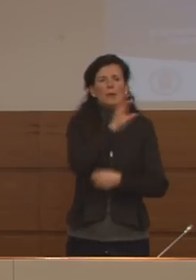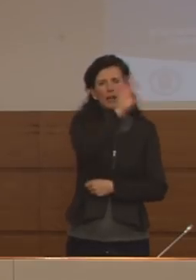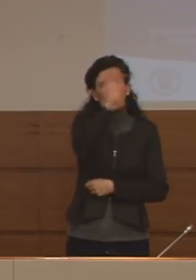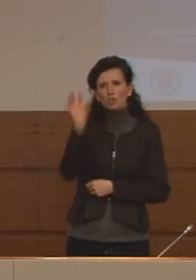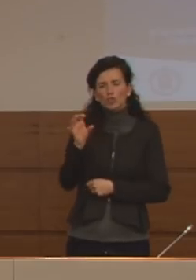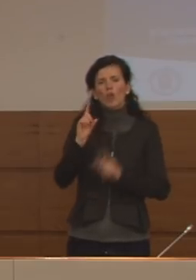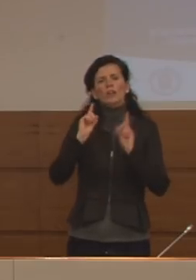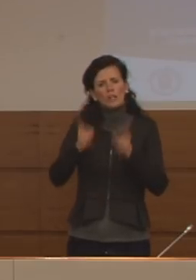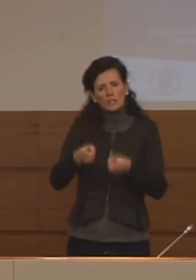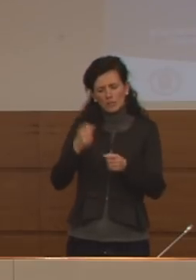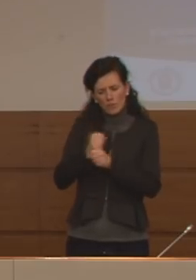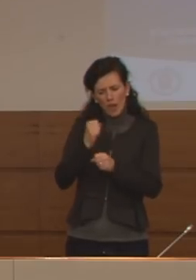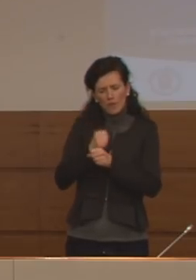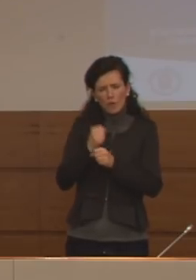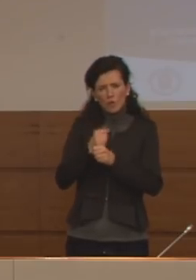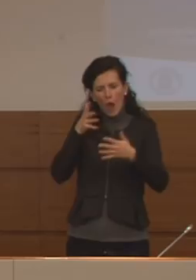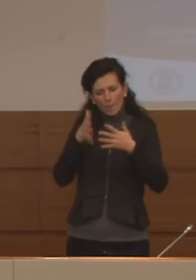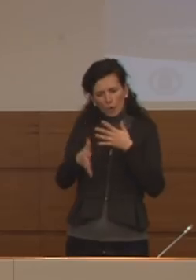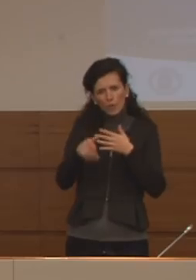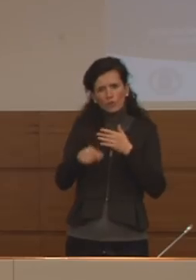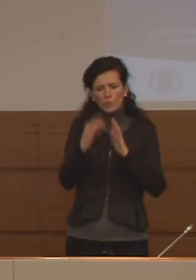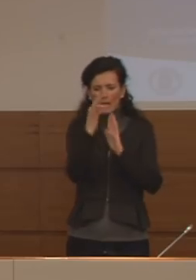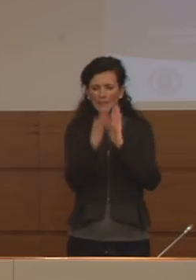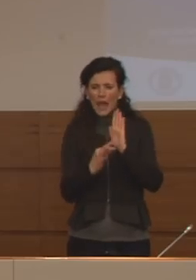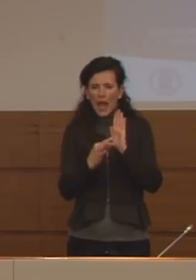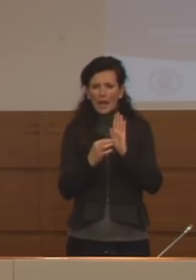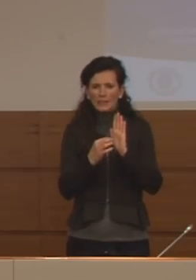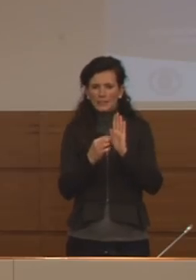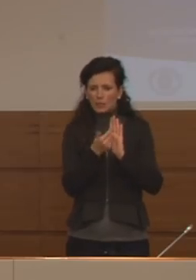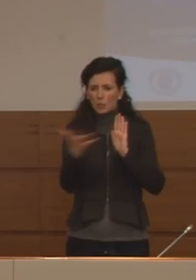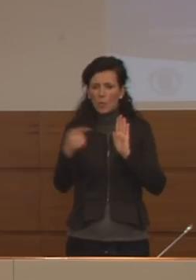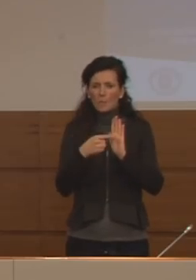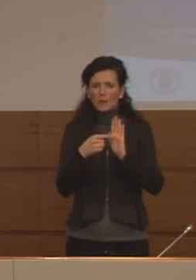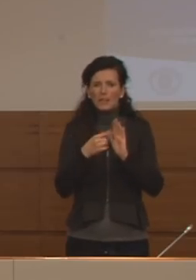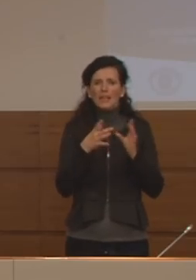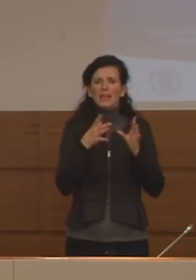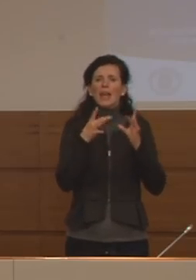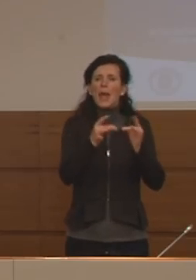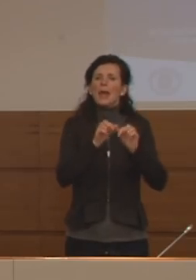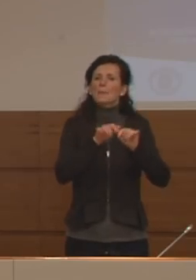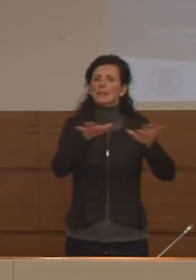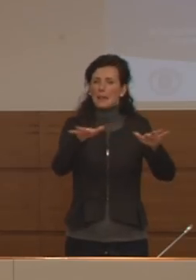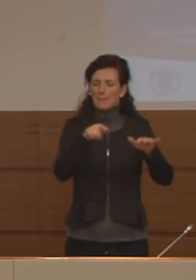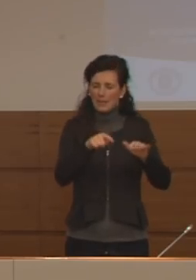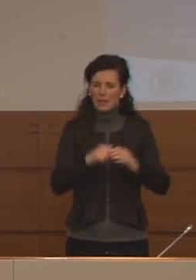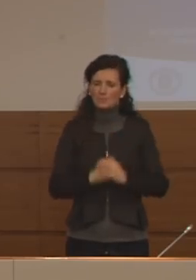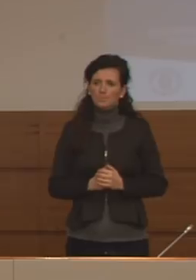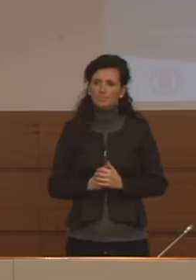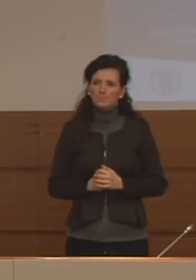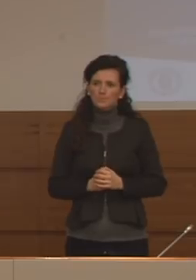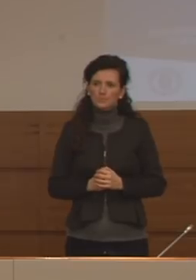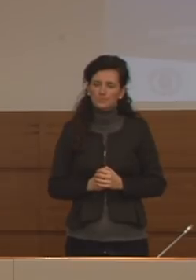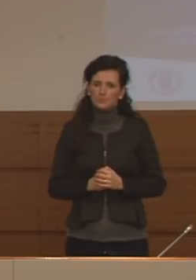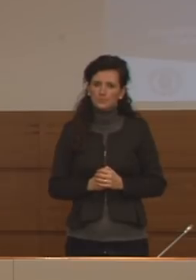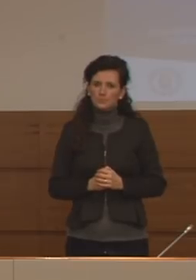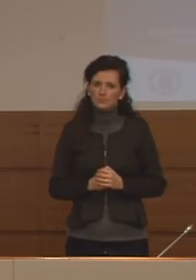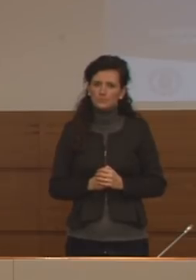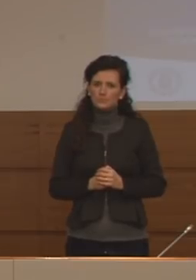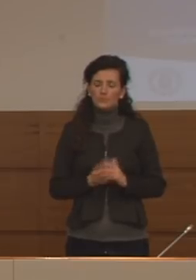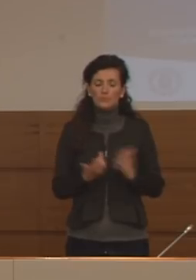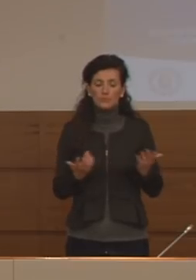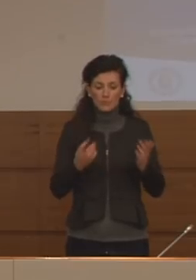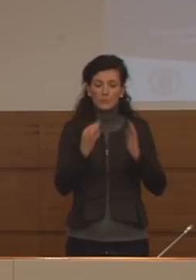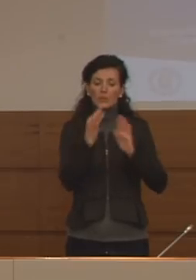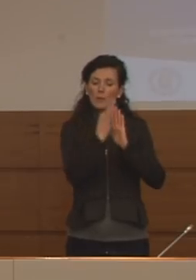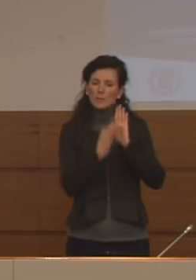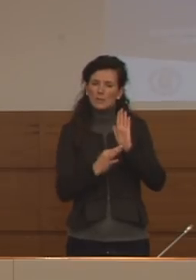approfondimento dei dati epidemiologici al di là delle misure che sono ovviamente importanti di